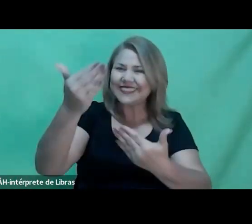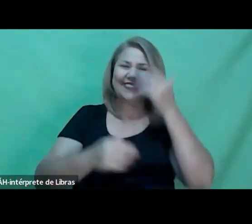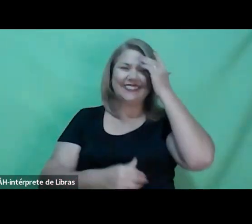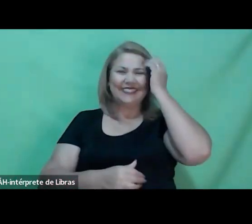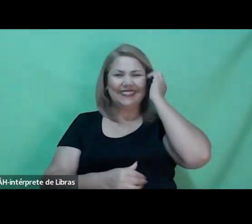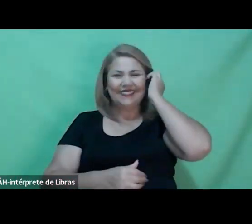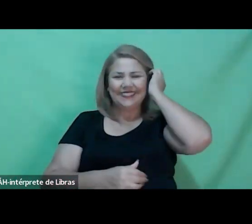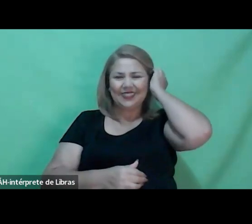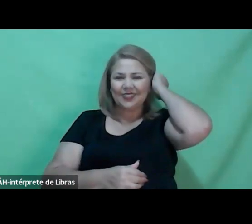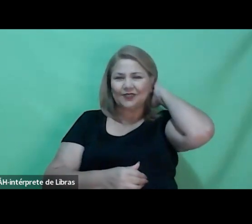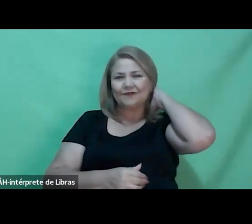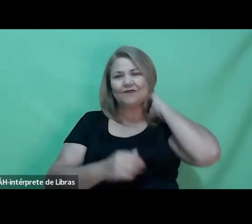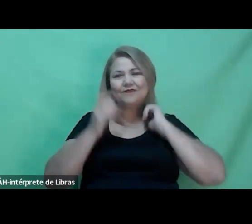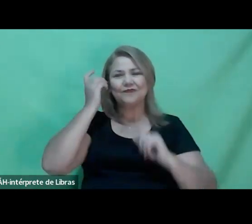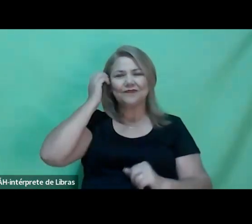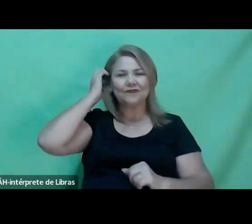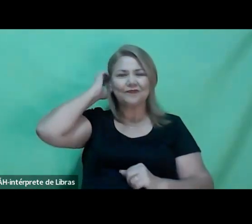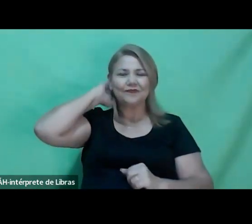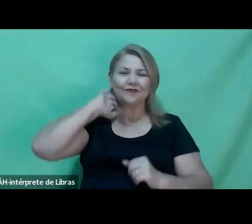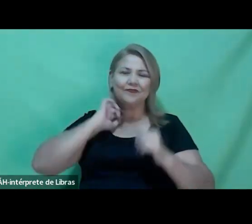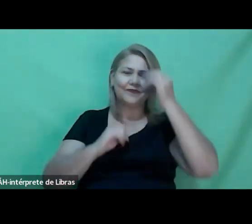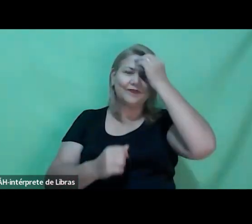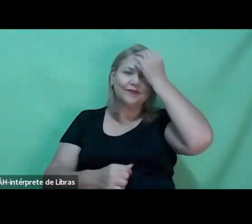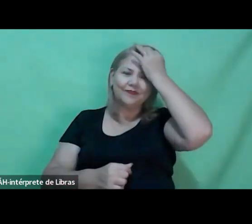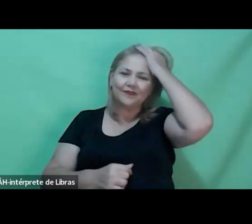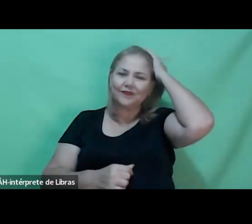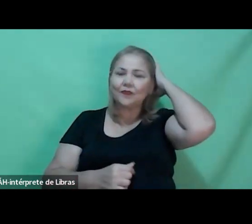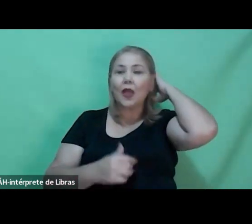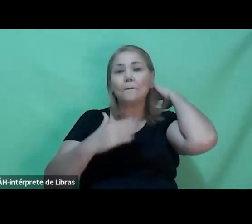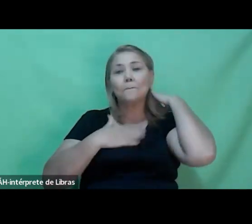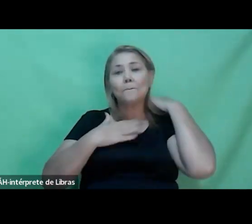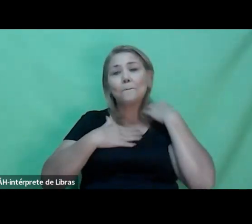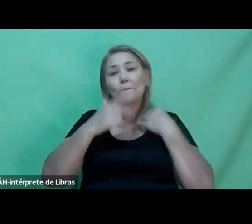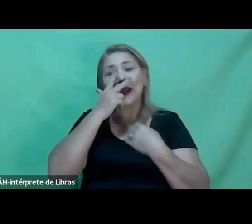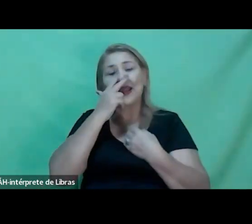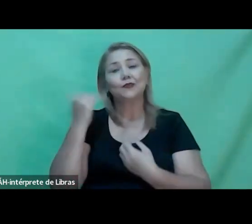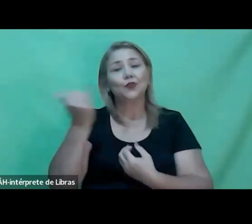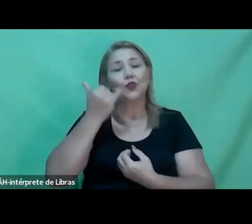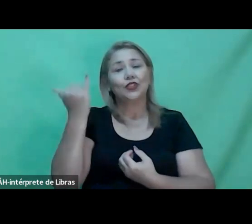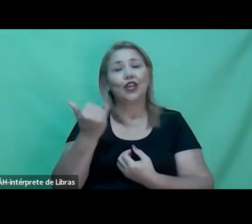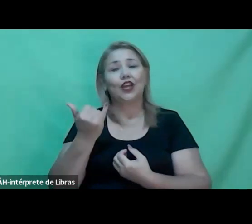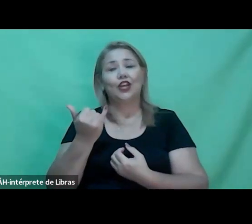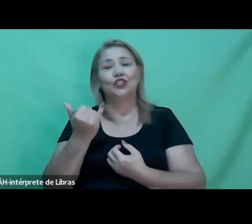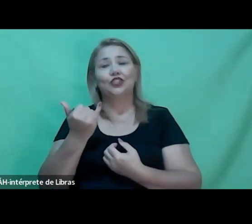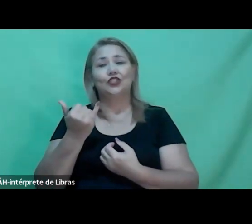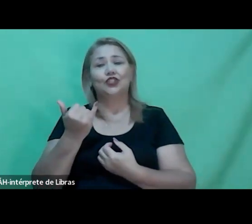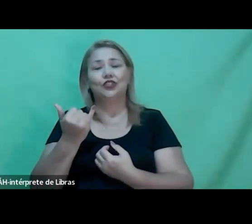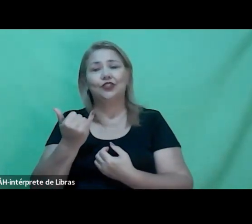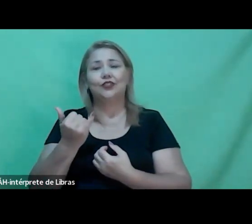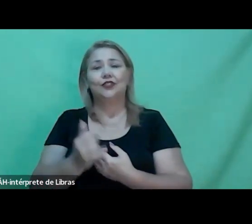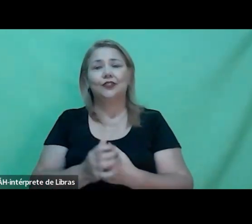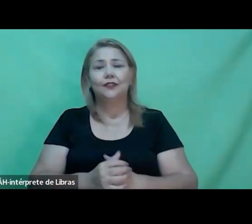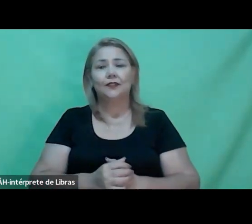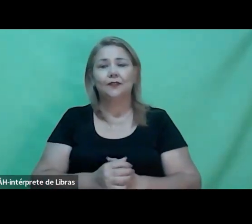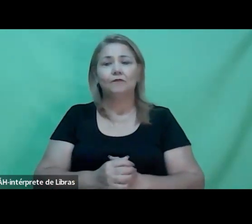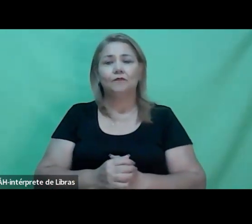Gracias hay hay hay algo que me parece importante y que alguien incluye En su comentario y es algo que conocemos